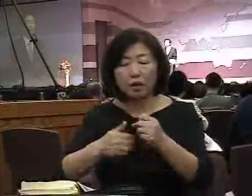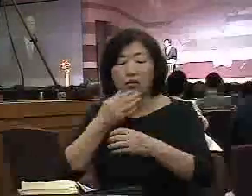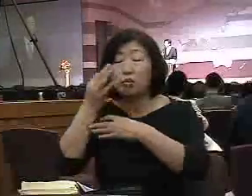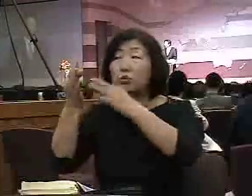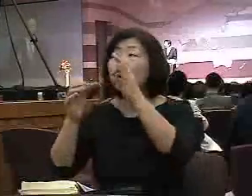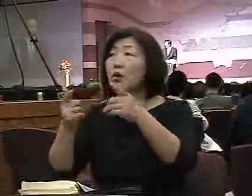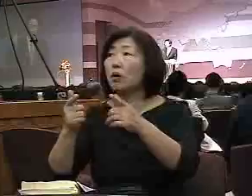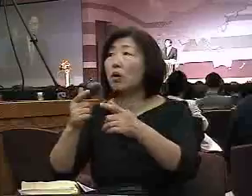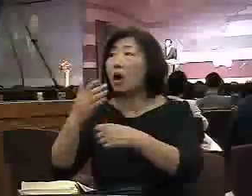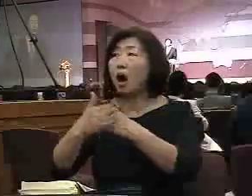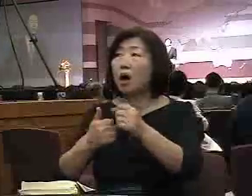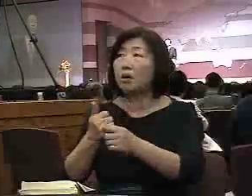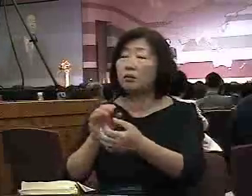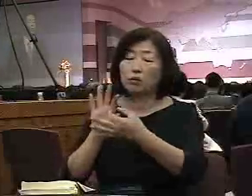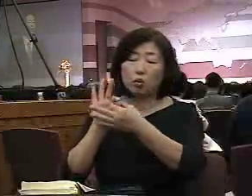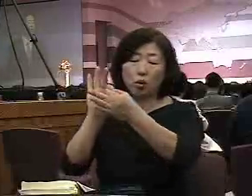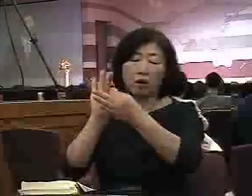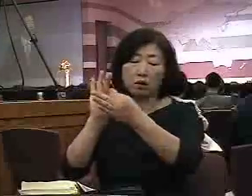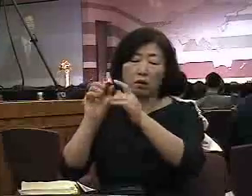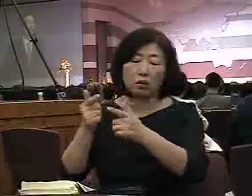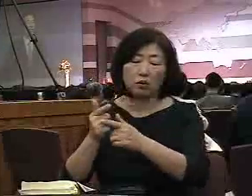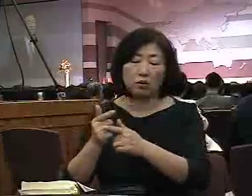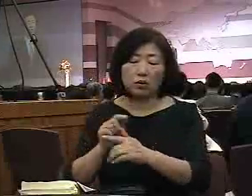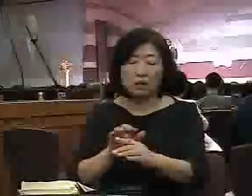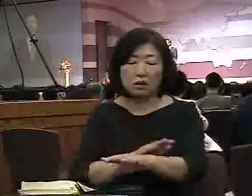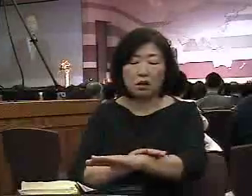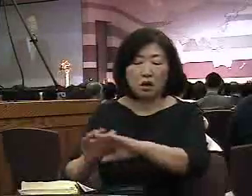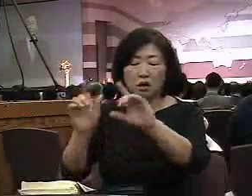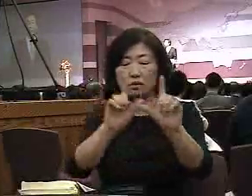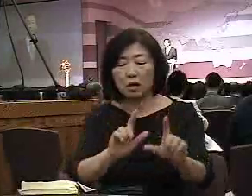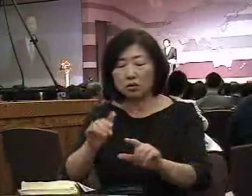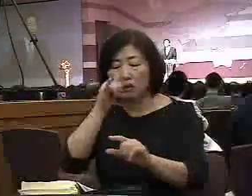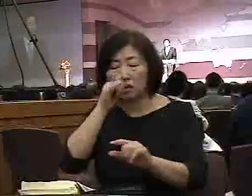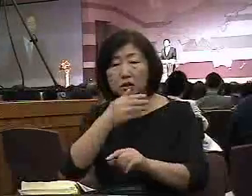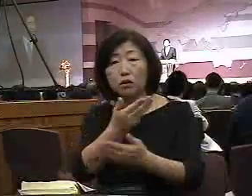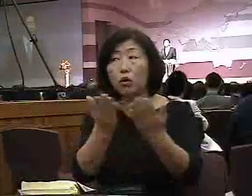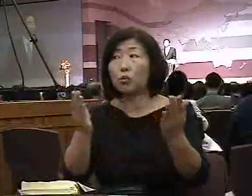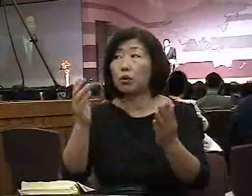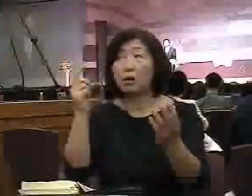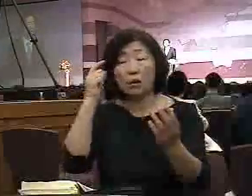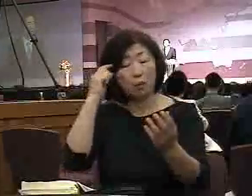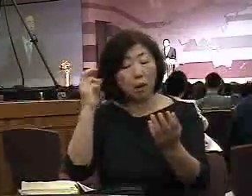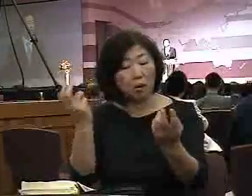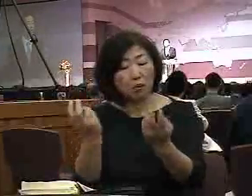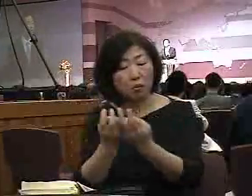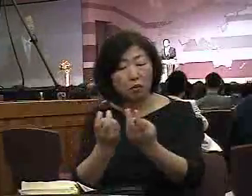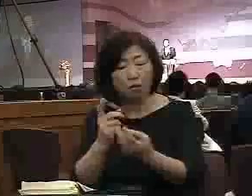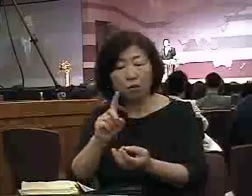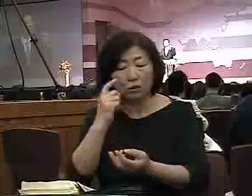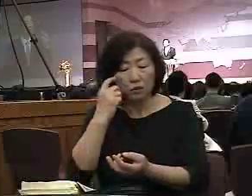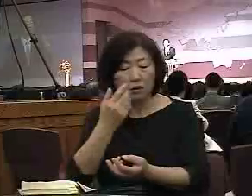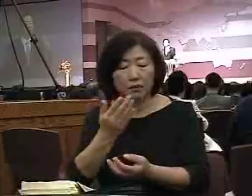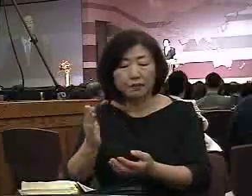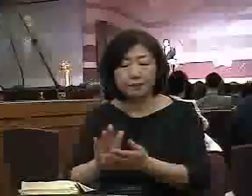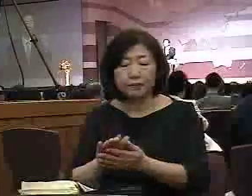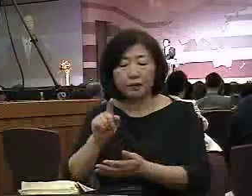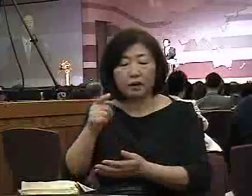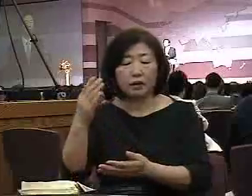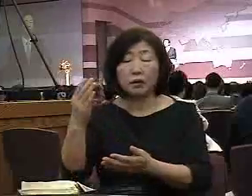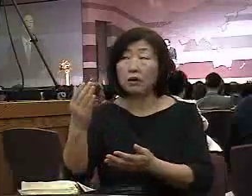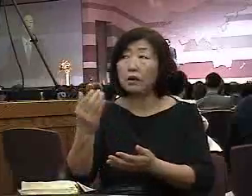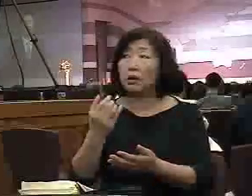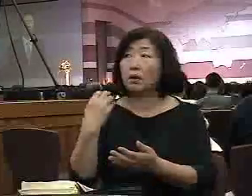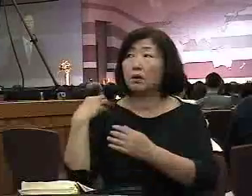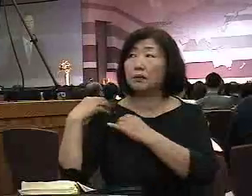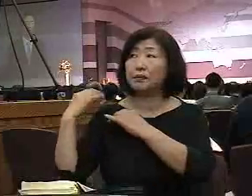통하지 않고도 잘 살 수 있다고 여러분이 생각하는 여러분의 방법은 무엇입니까? 오늘 하나님은 그것을